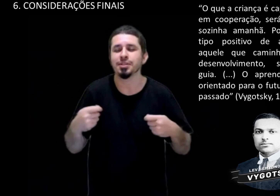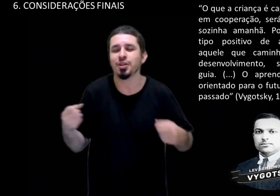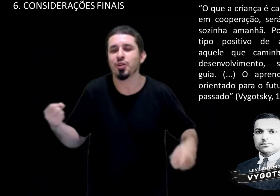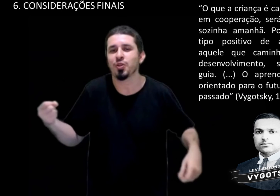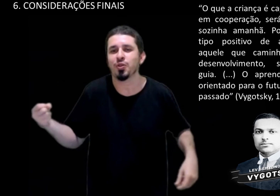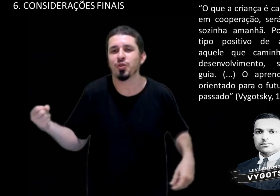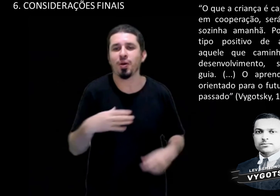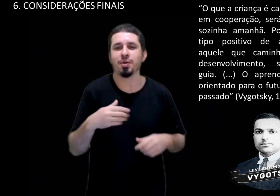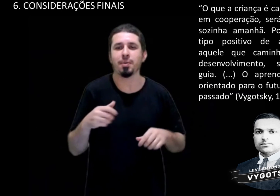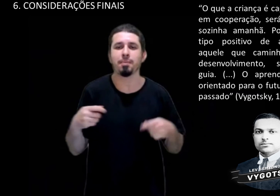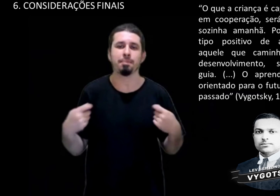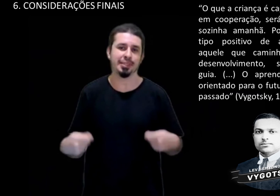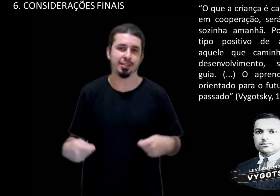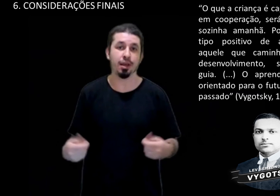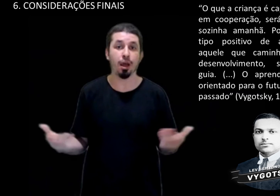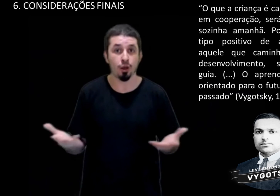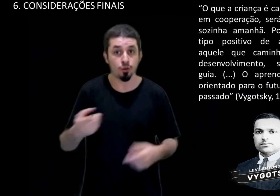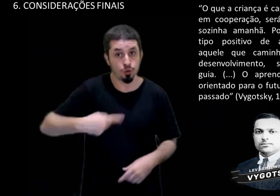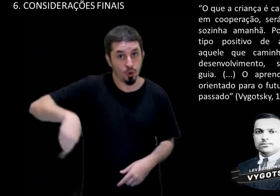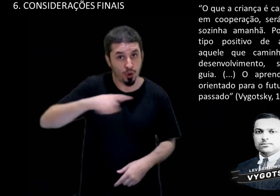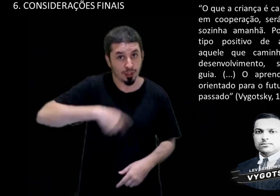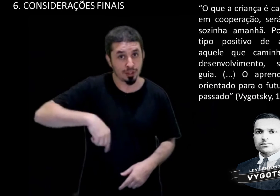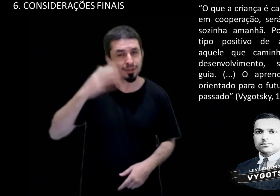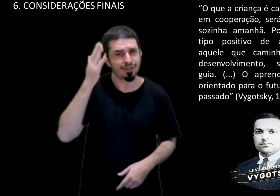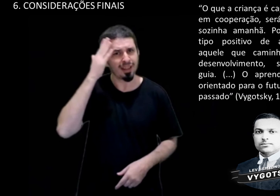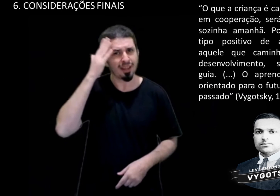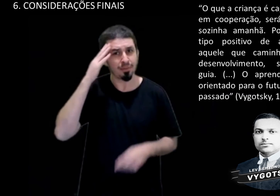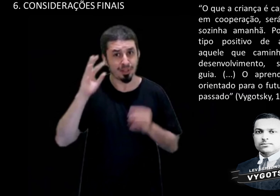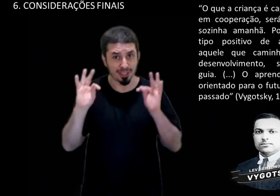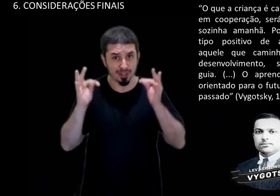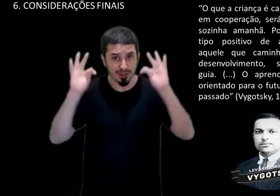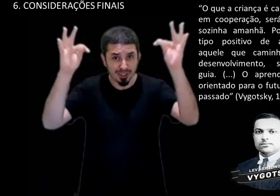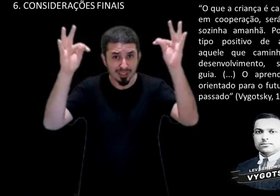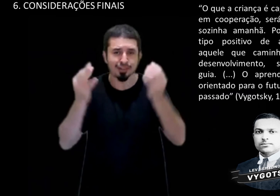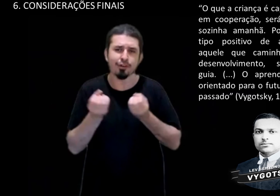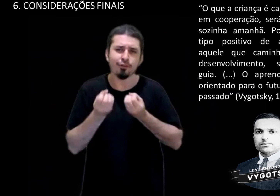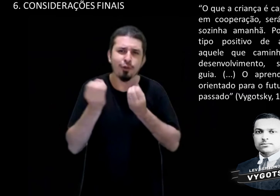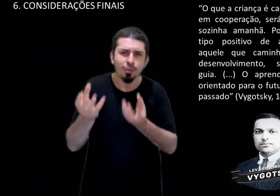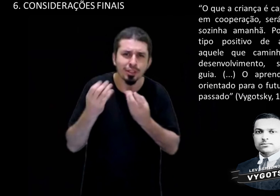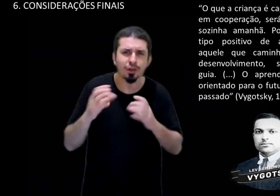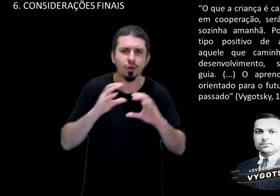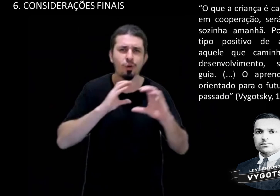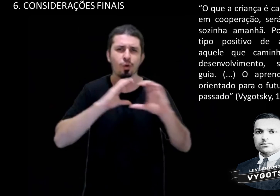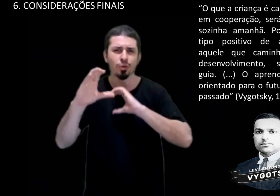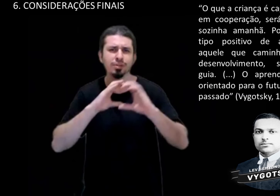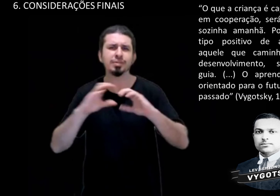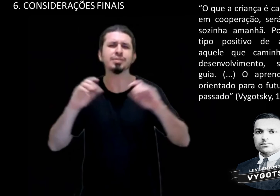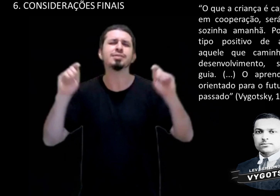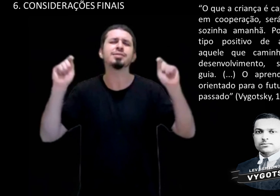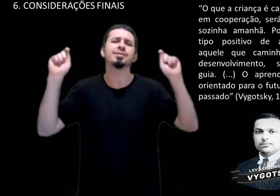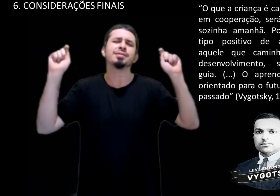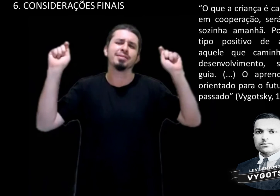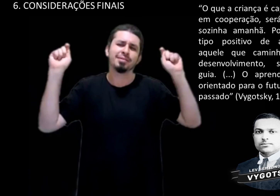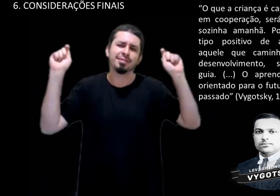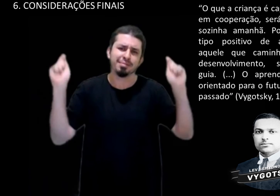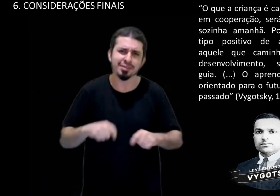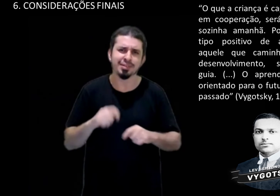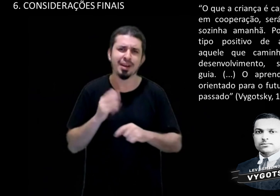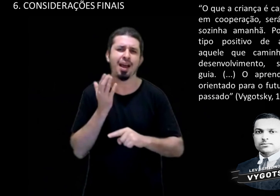novas, ressignificando-as, promovendo a transformação necessária. Hoje, é consenso que as novas